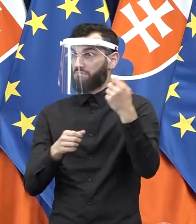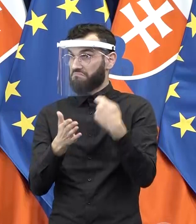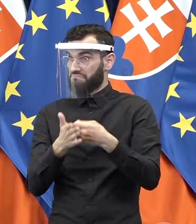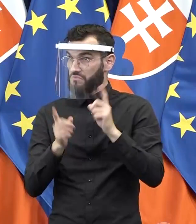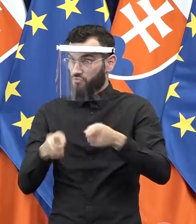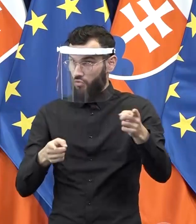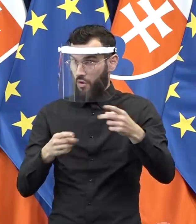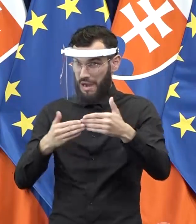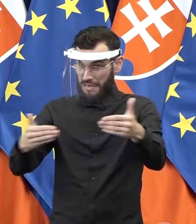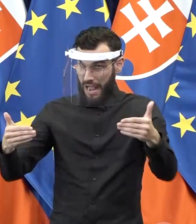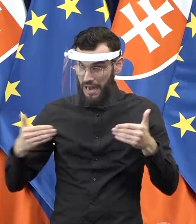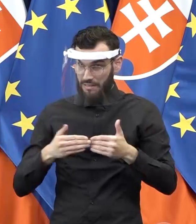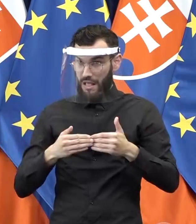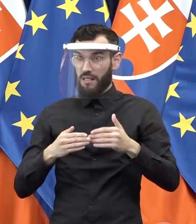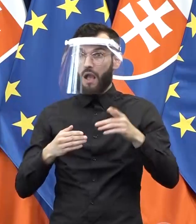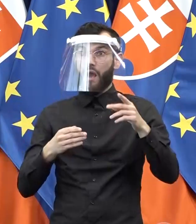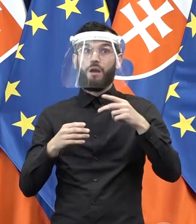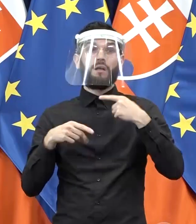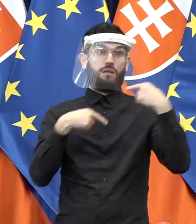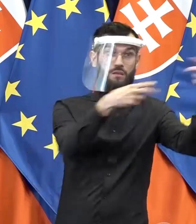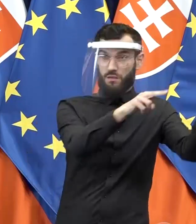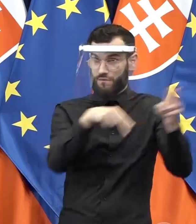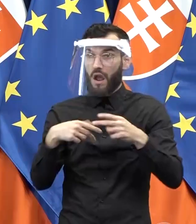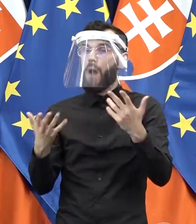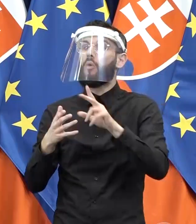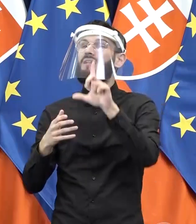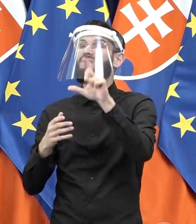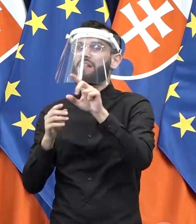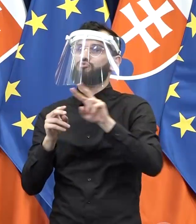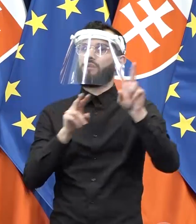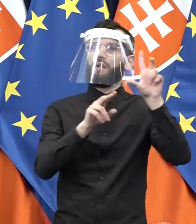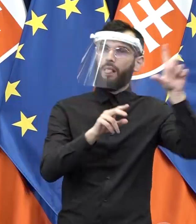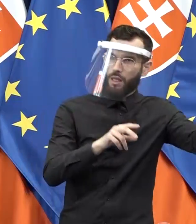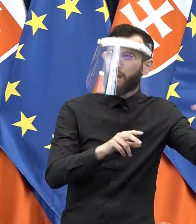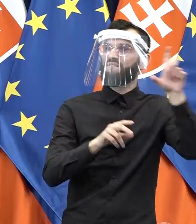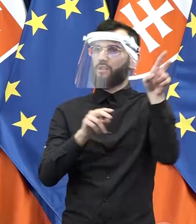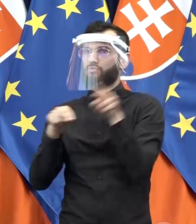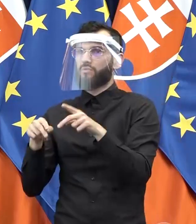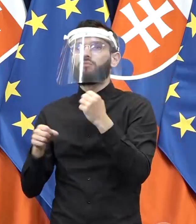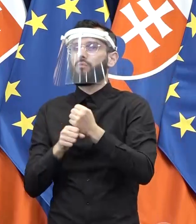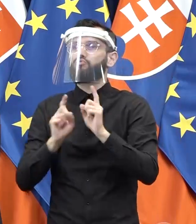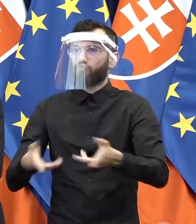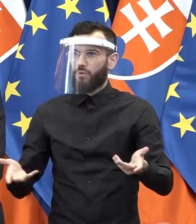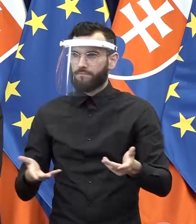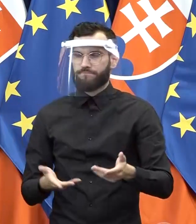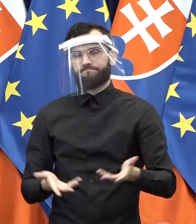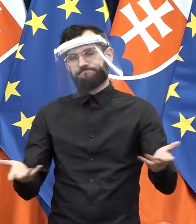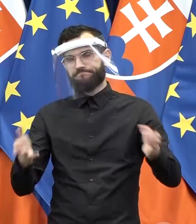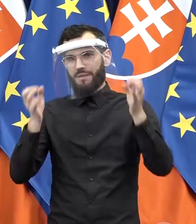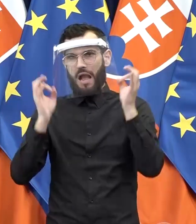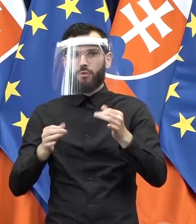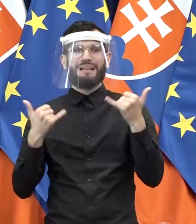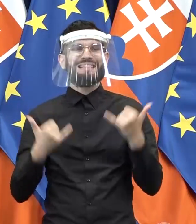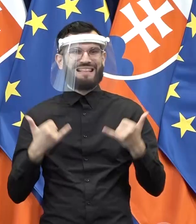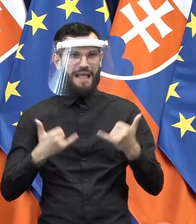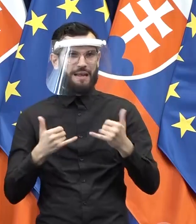nekaranténa? Alebo čo s nimi, keď sa vrátia po tých dvojtyžňových turnusoch a tak ďalej? Myslím si, že práve teraz je taká